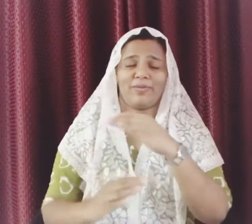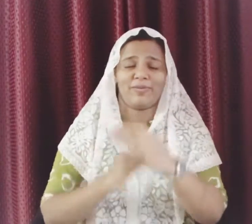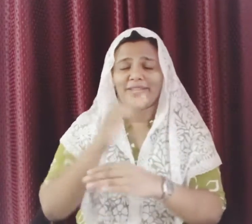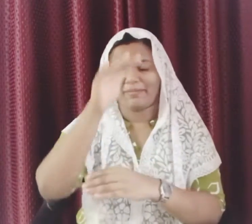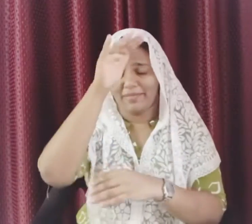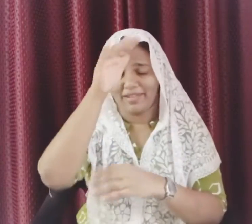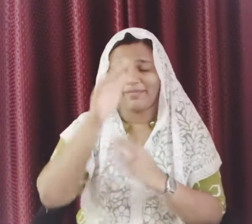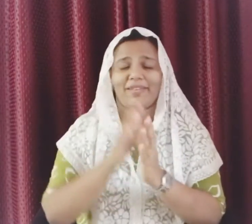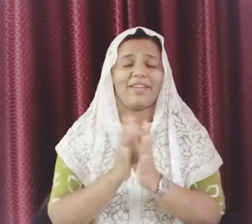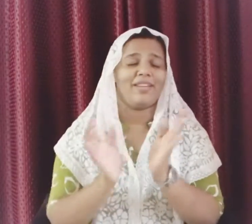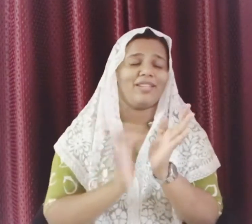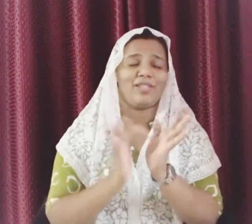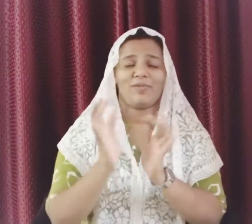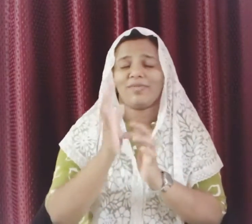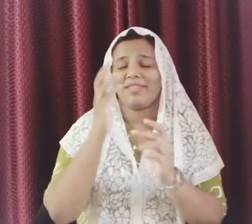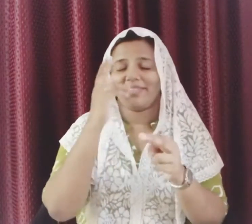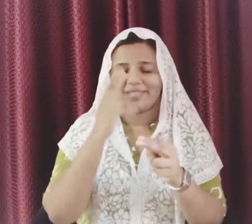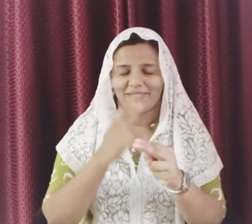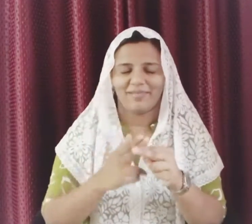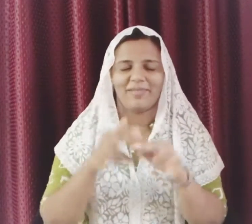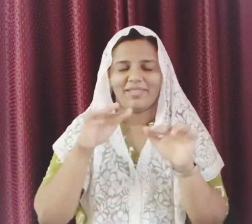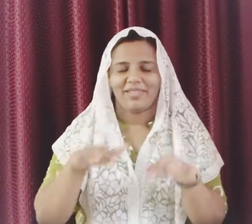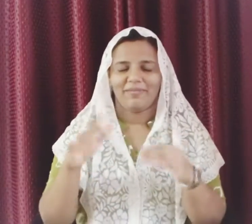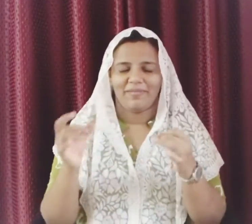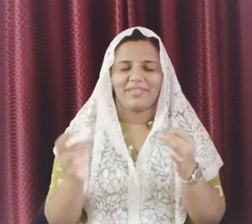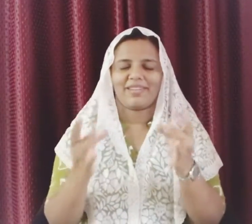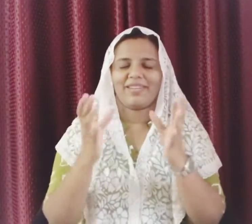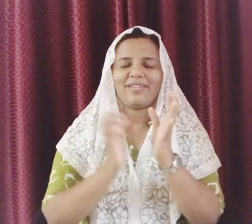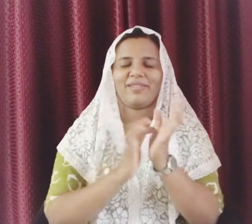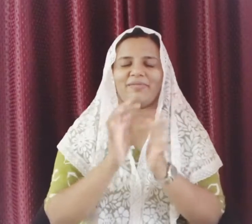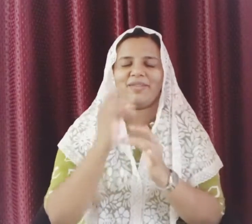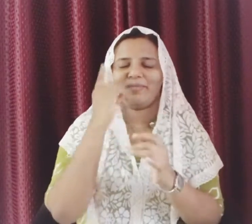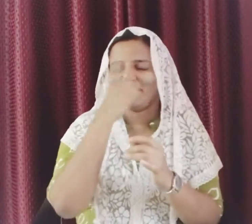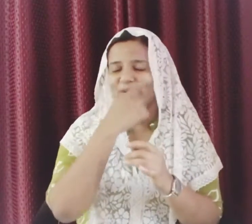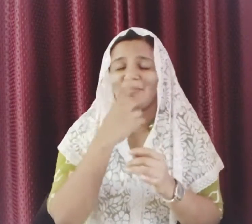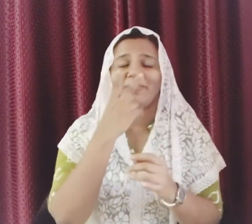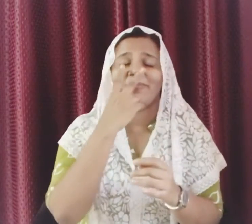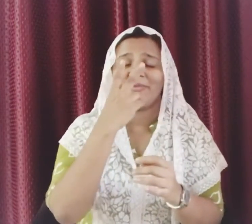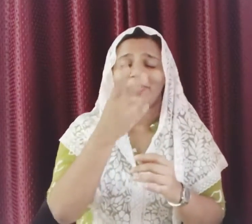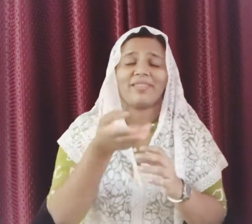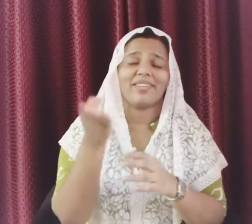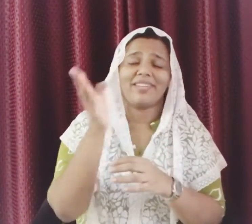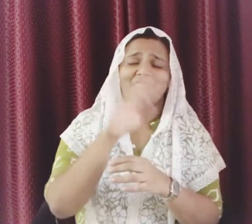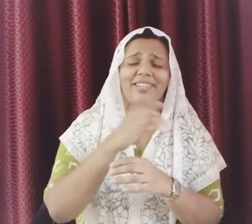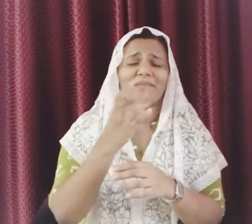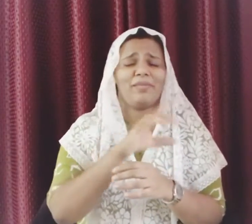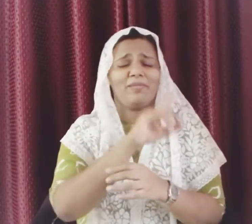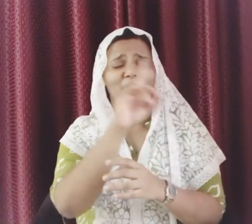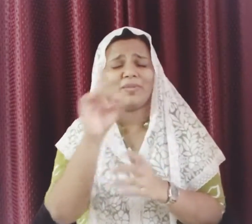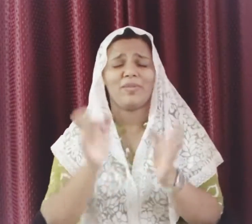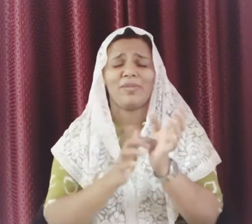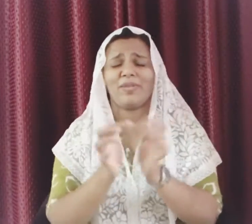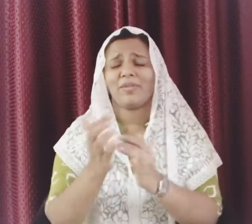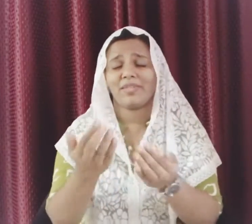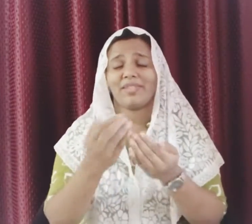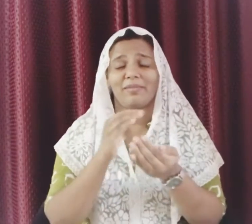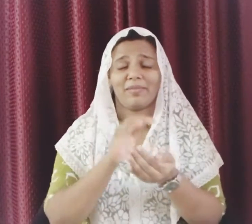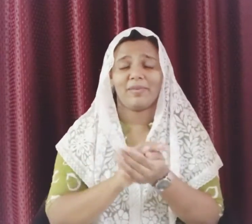പിതാവേ, ഹല്ലേലൂയ. യേശുക്രിസ്തുവിൻ്റെ നാമത്തിൽ ഞങ്ങൾ ഈ പ്രഭാതത്തിൽ അങ്ങയുടെ പൊന്മുഖത്തേക്ക് നോക്കുന്നു. കഴിഞ്ഞ പകൽ മുഴുവൻ ഞങ്ങളെ കാത്തുപരിപാലിച്ച കർത്താവിൻ്റെ